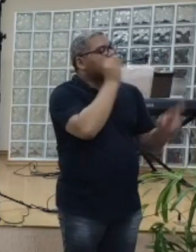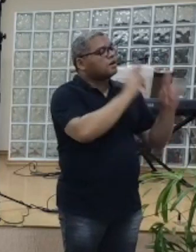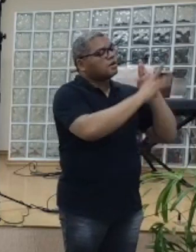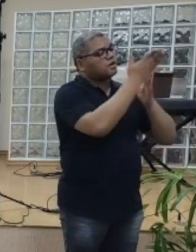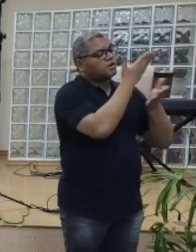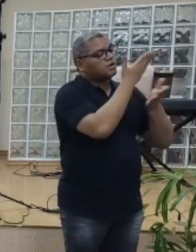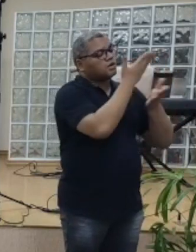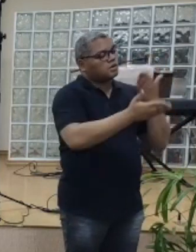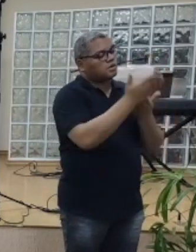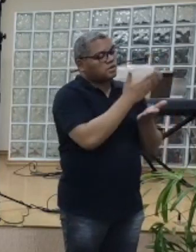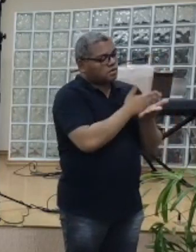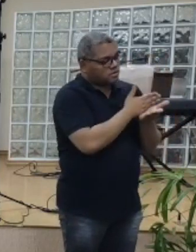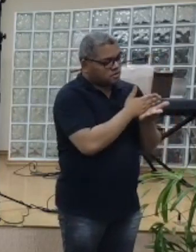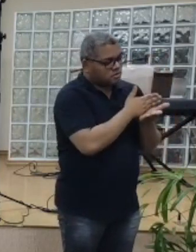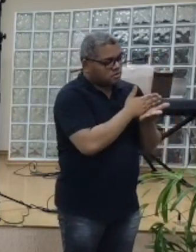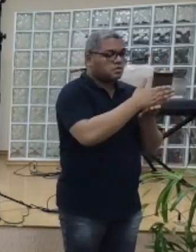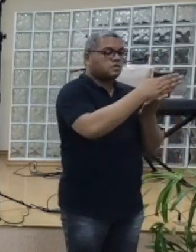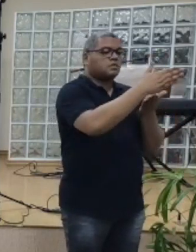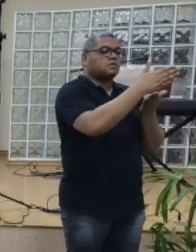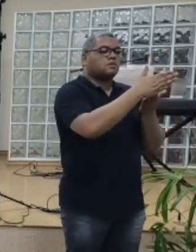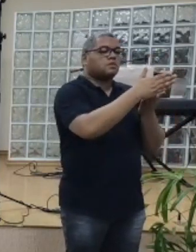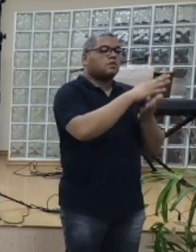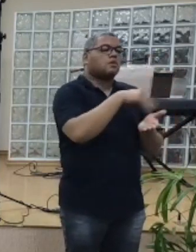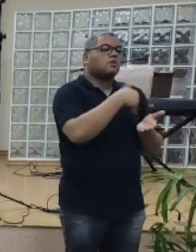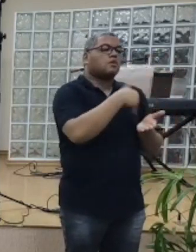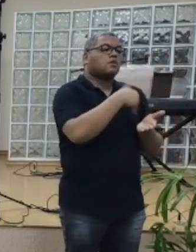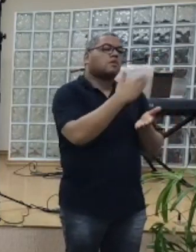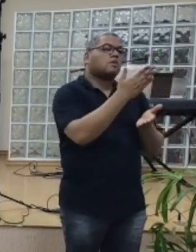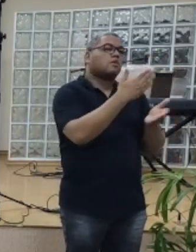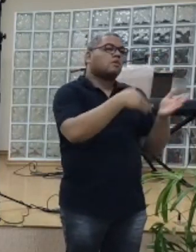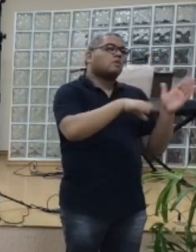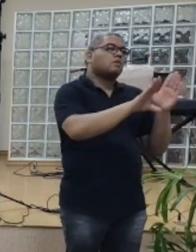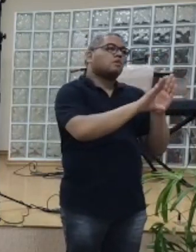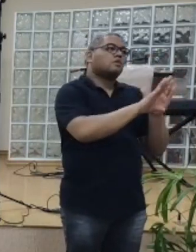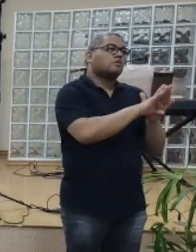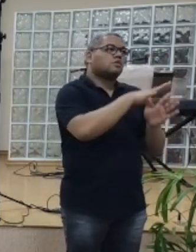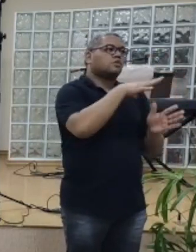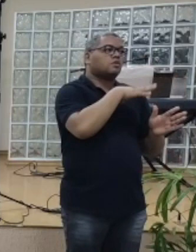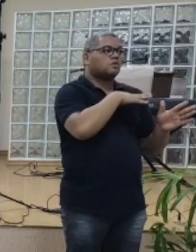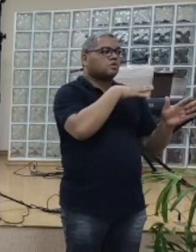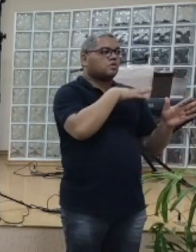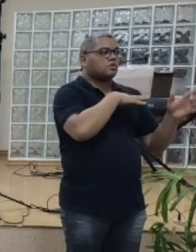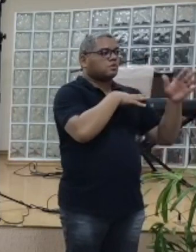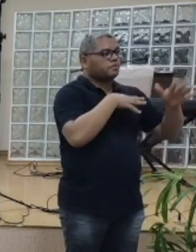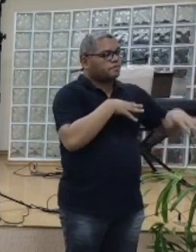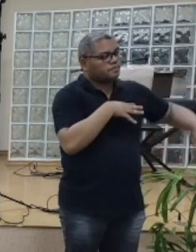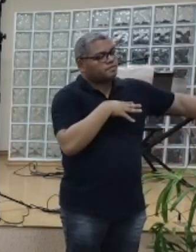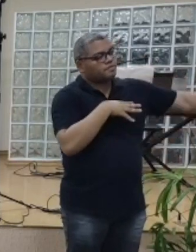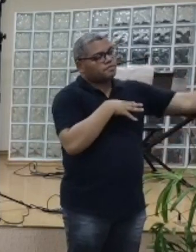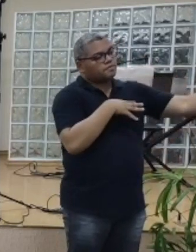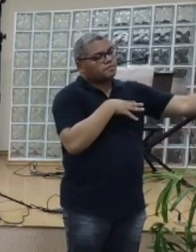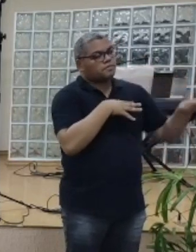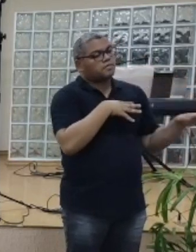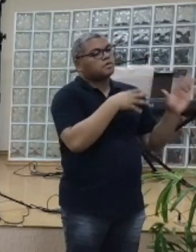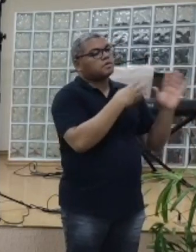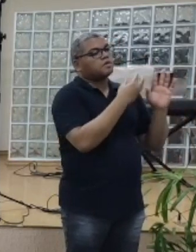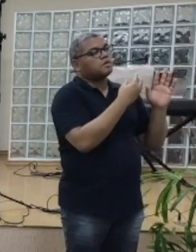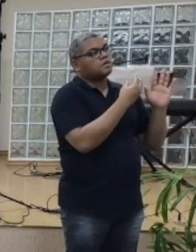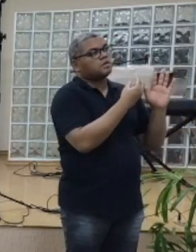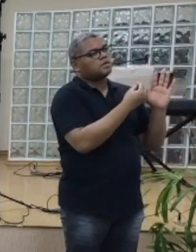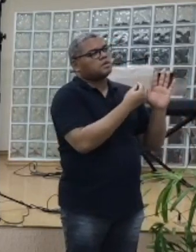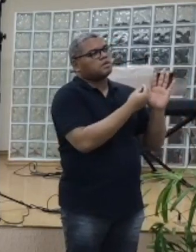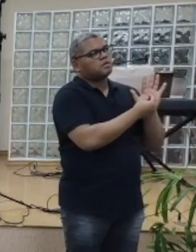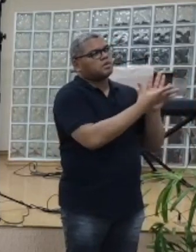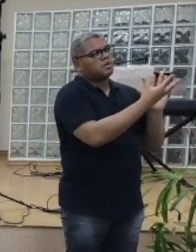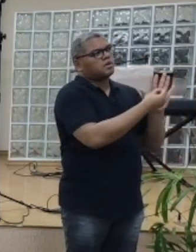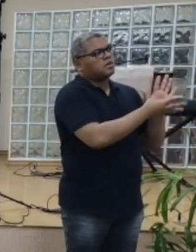inicial dele com os Gálatas. Quando ele chegou na cidade, quando ele chegou na região, pregou o Evangelho de Cristo